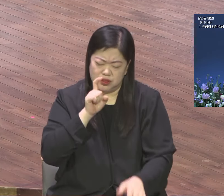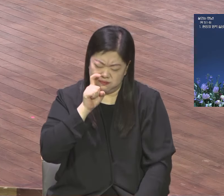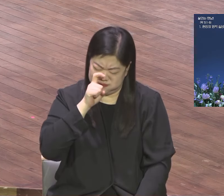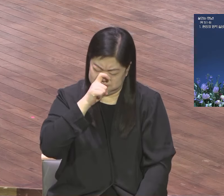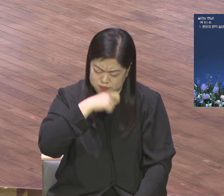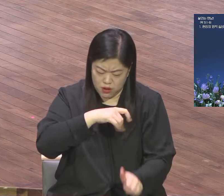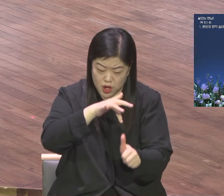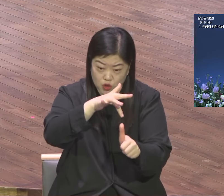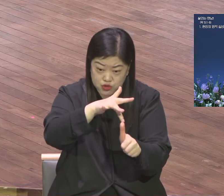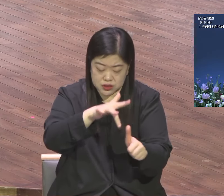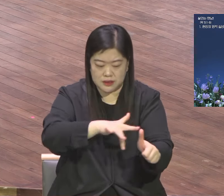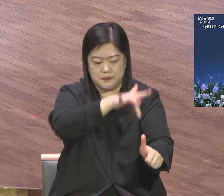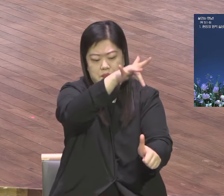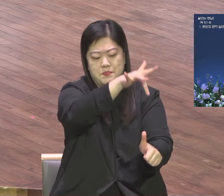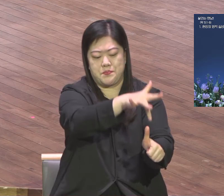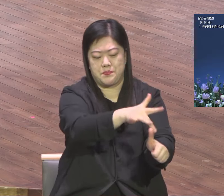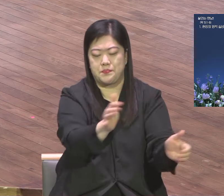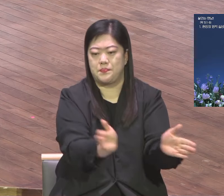사람,